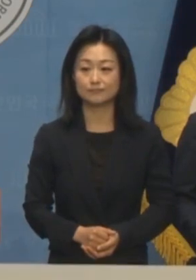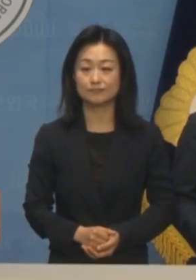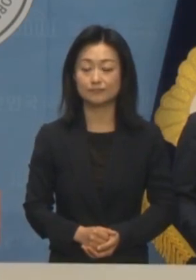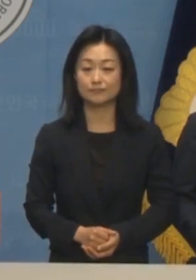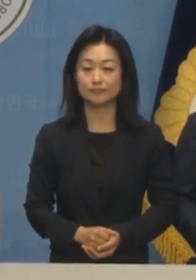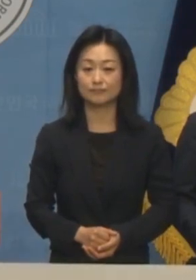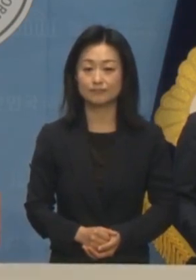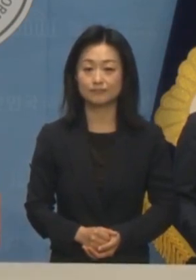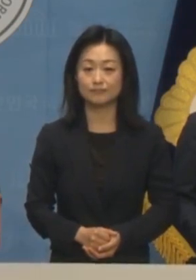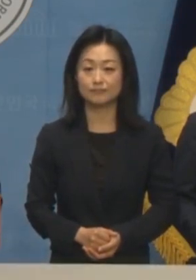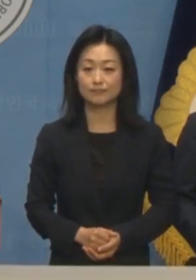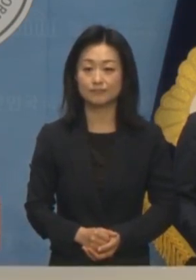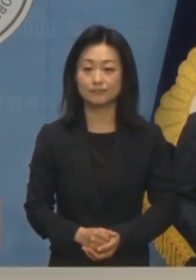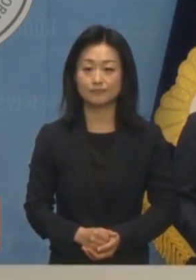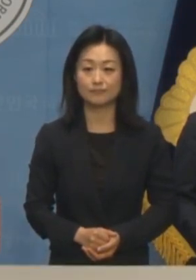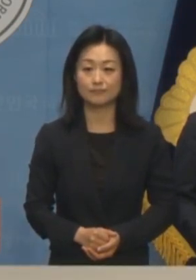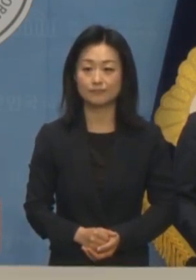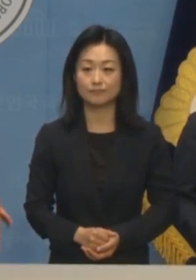됐습니다.